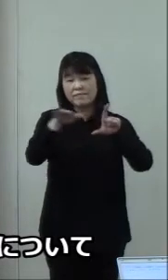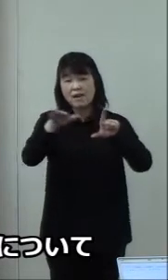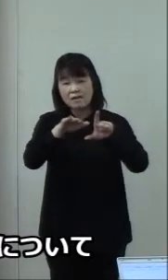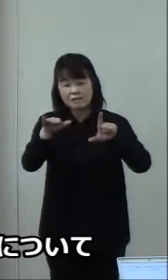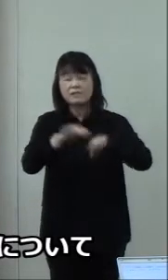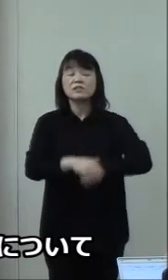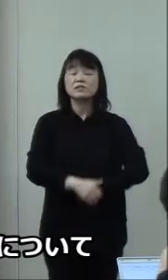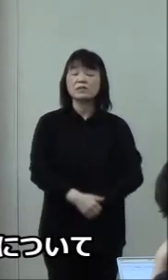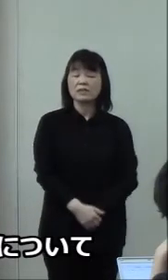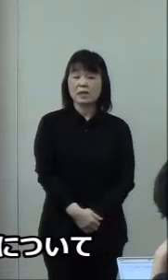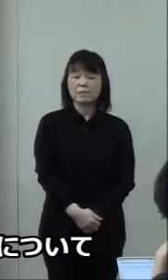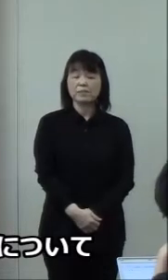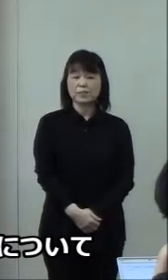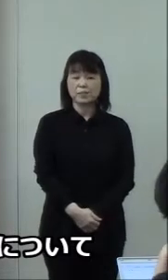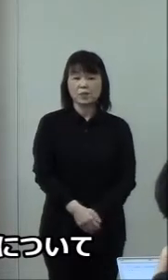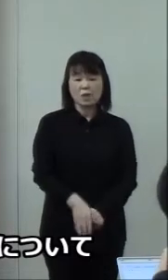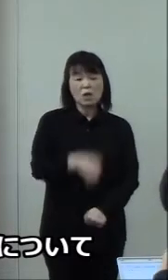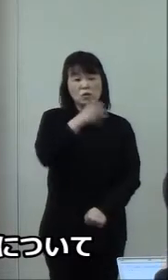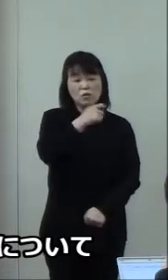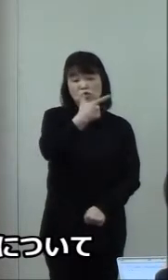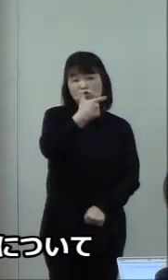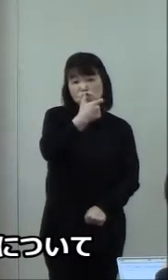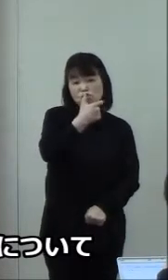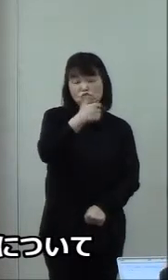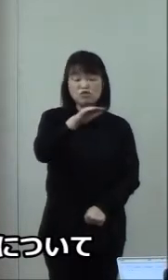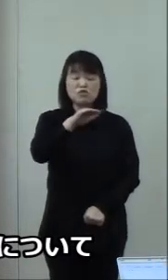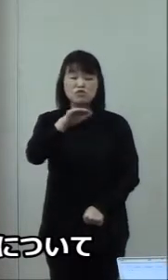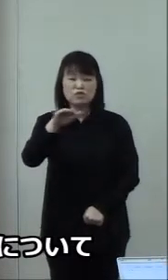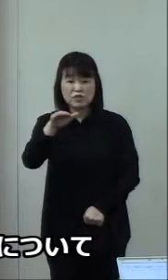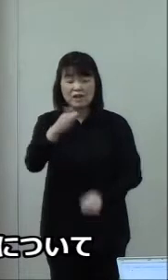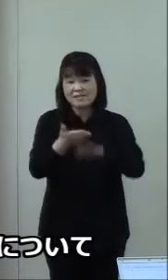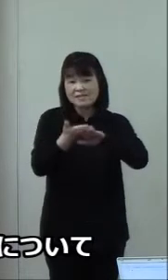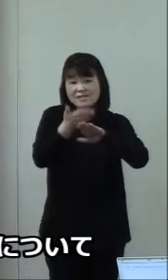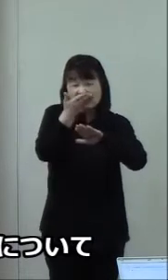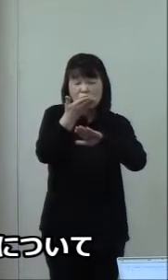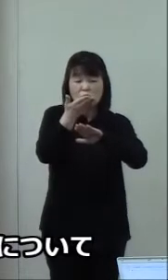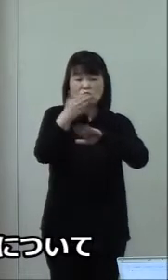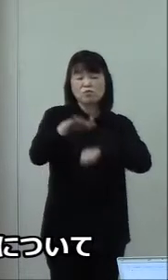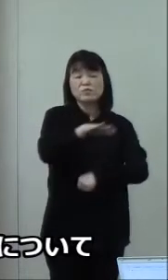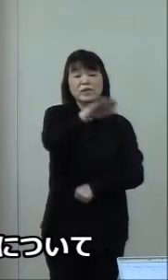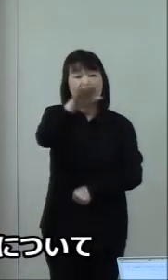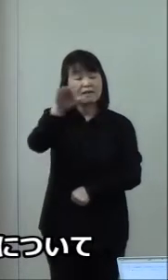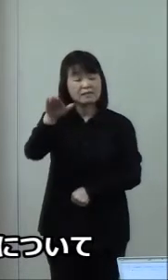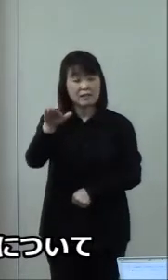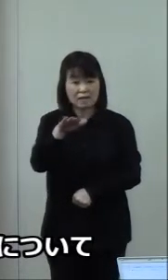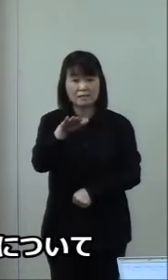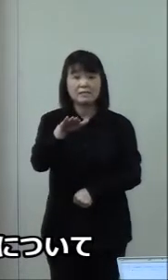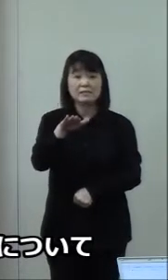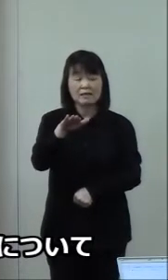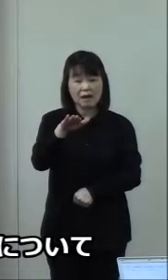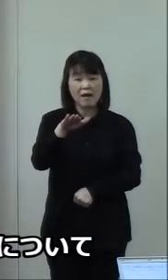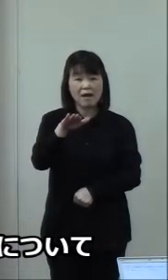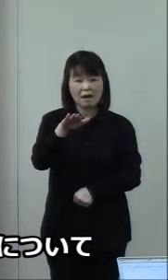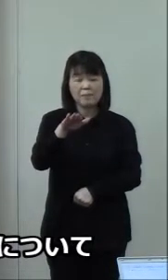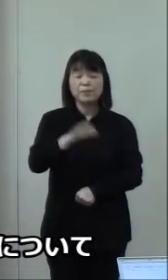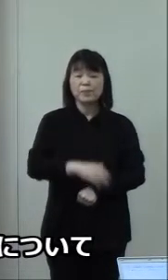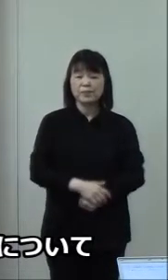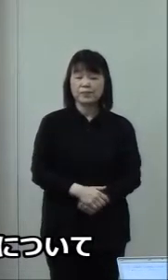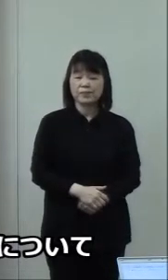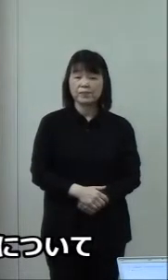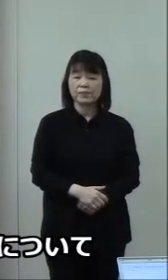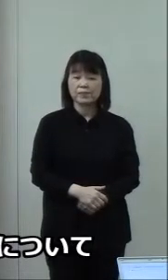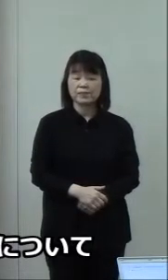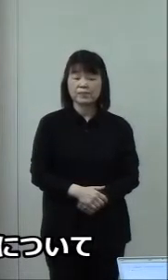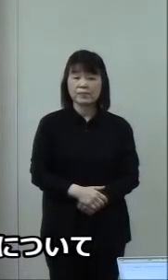ありますけども、60代以上では年代の人口に対しおおむ